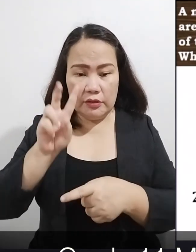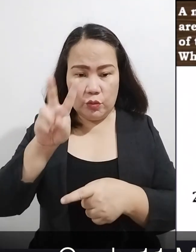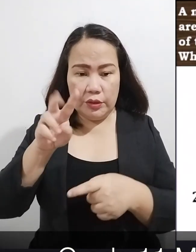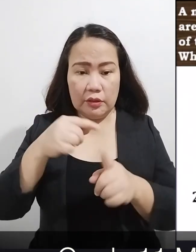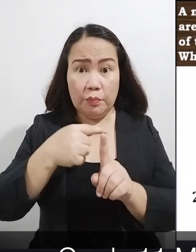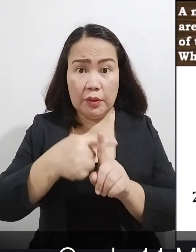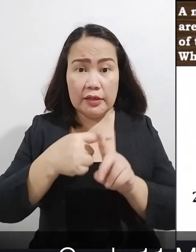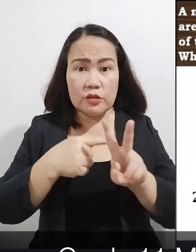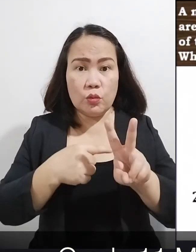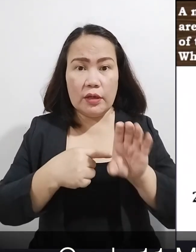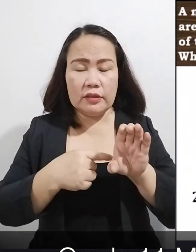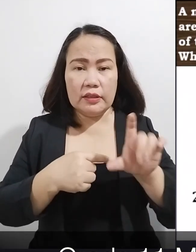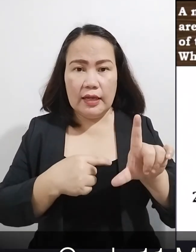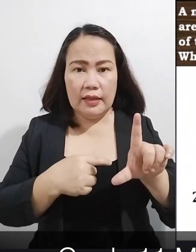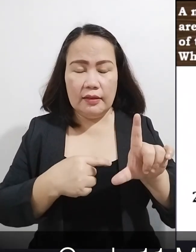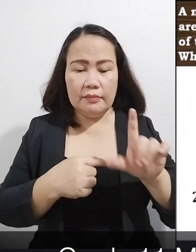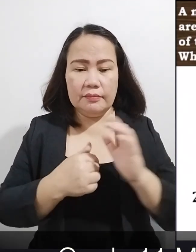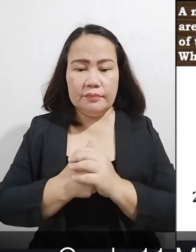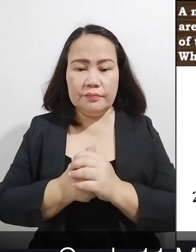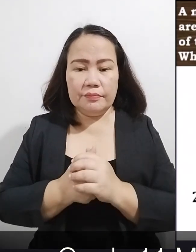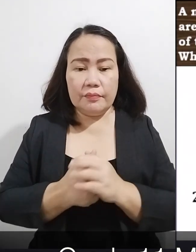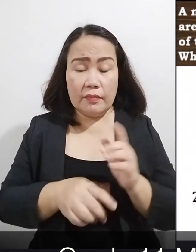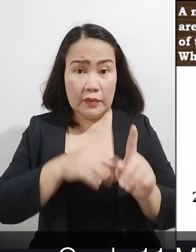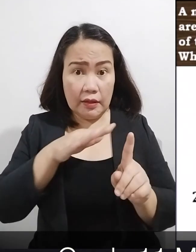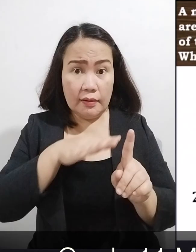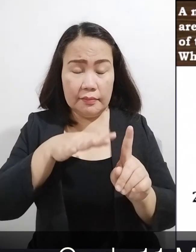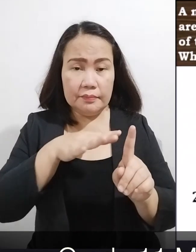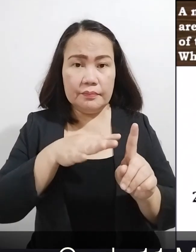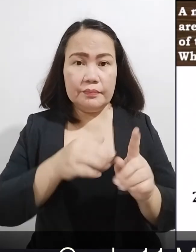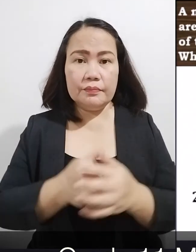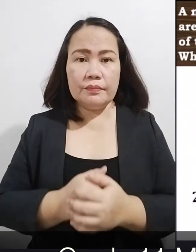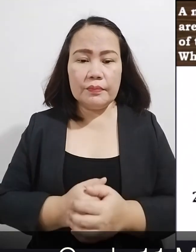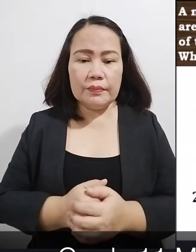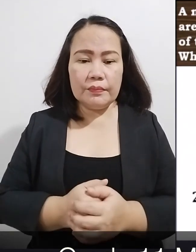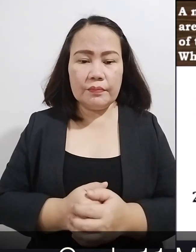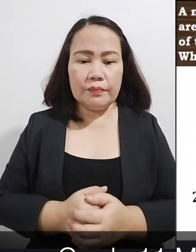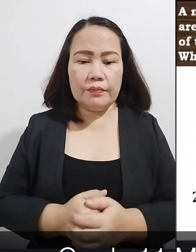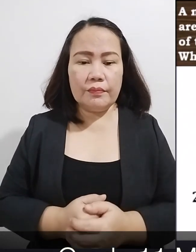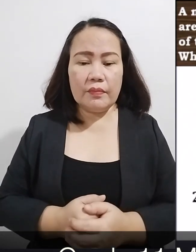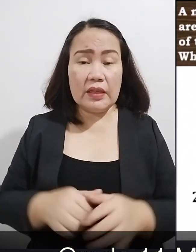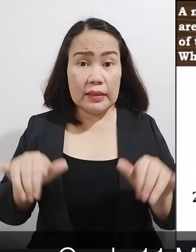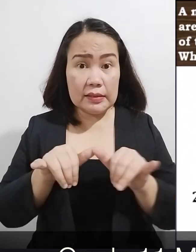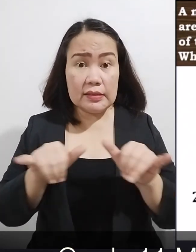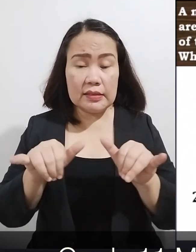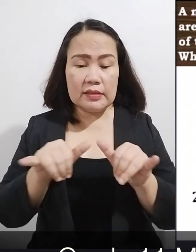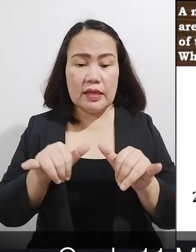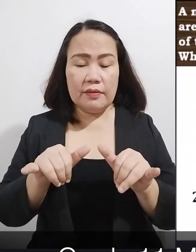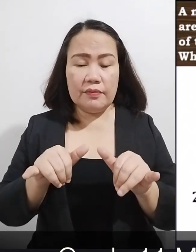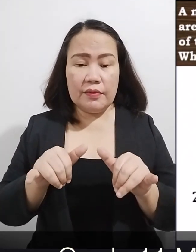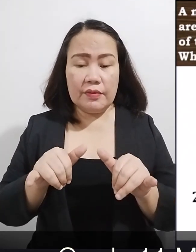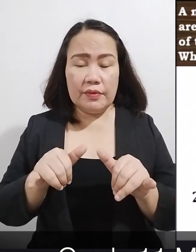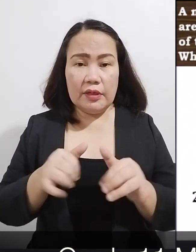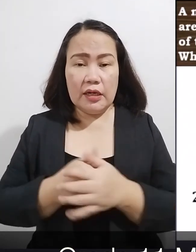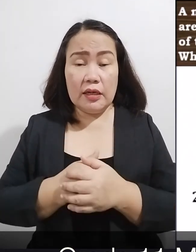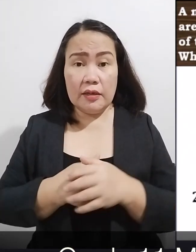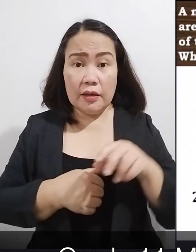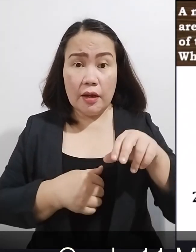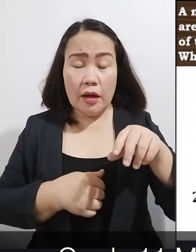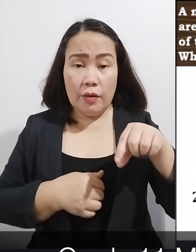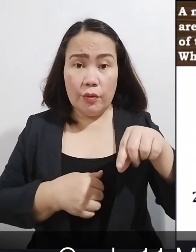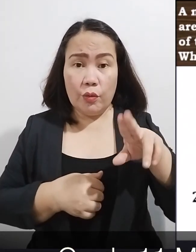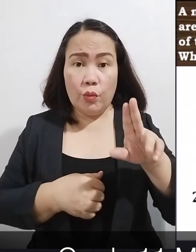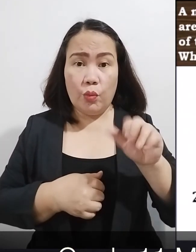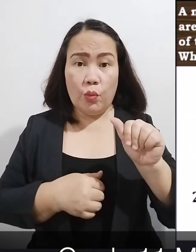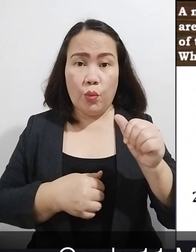negative L squared plus 200L. Kung mapapansin ninyo ay katulad dito ng ating general form